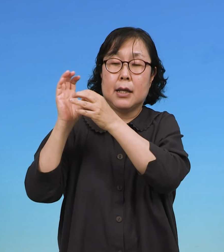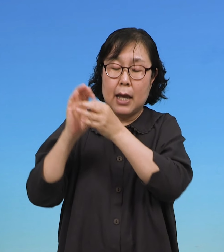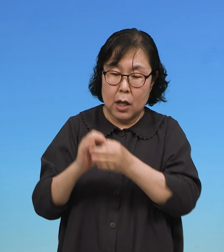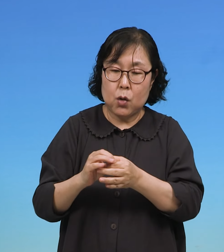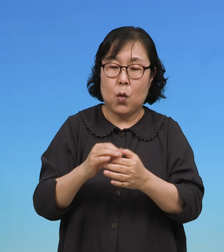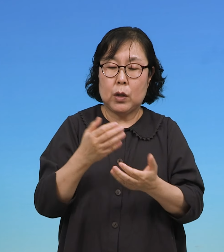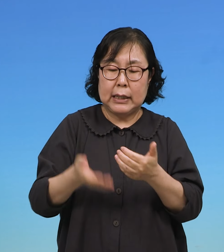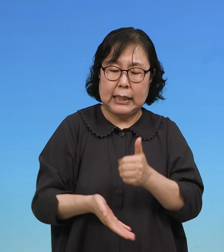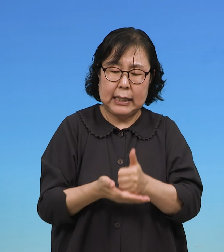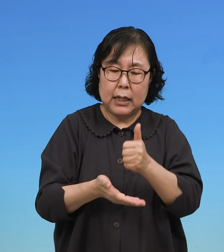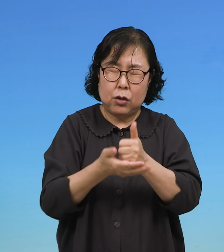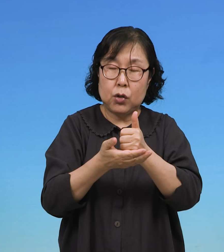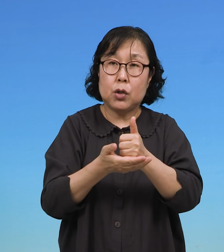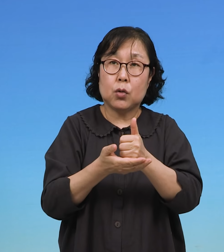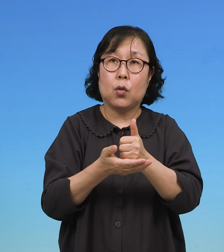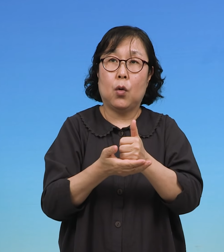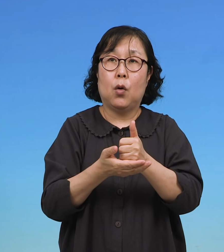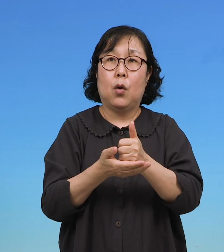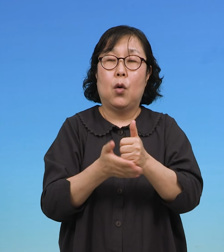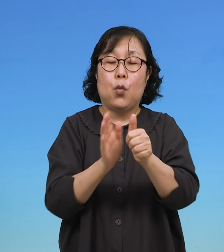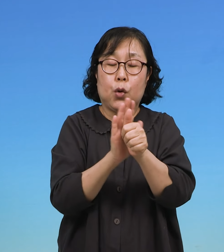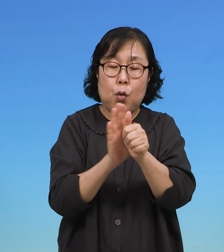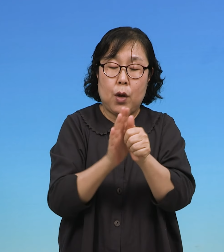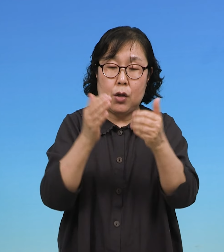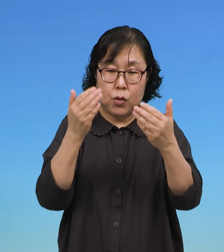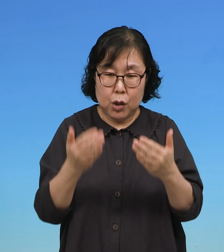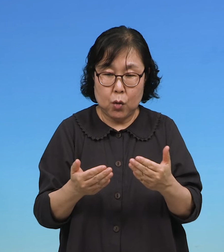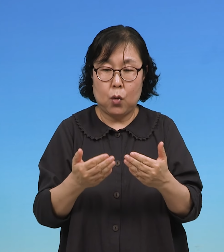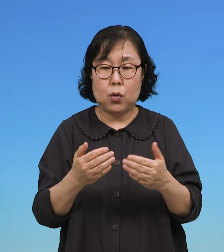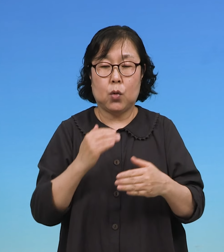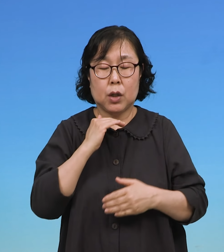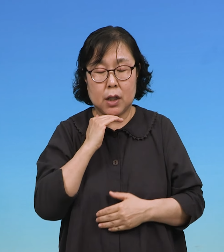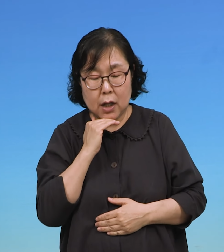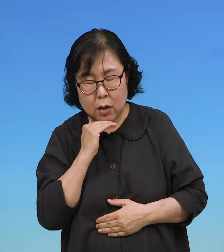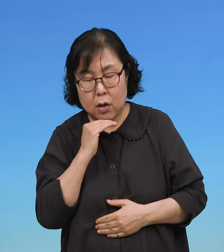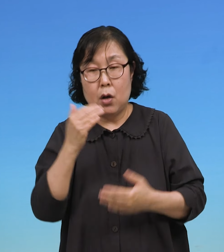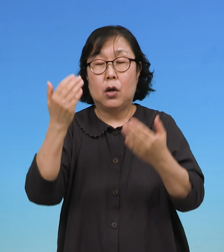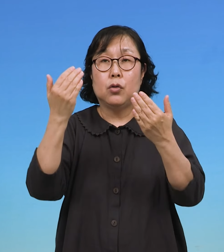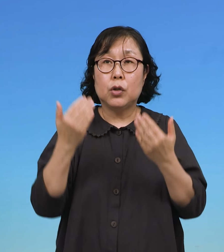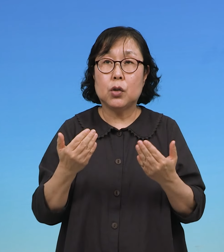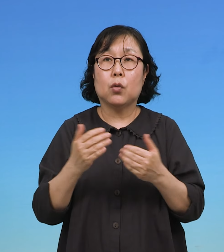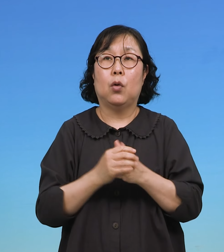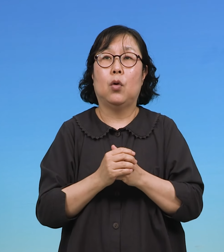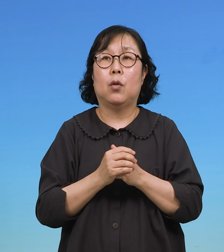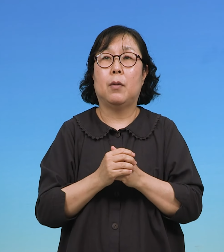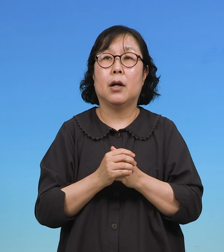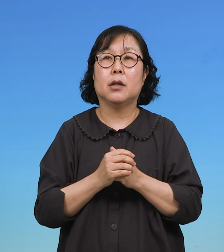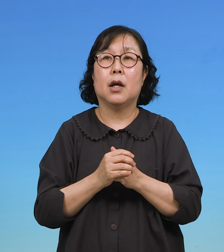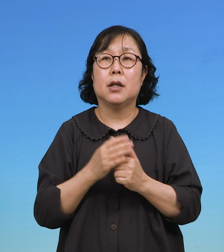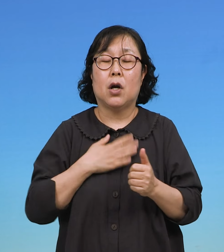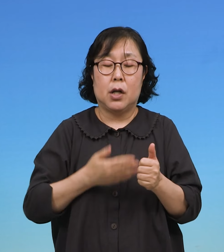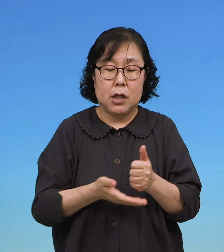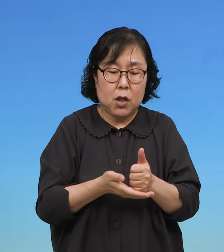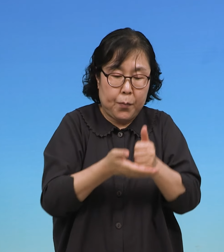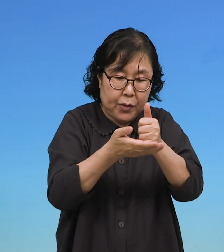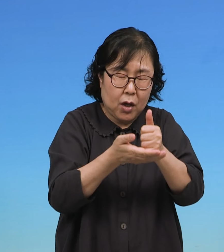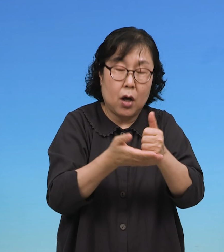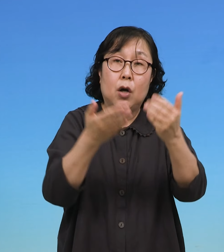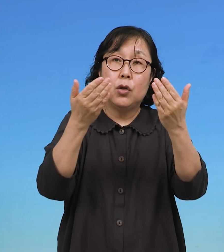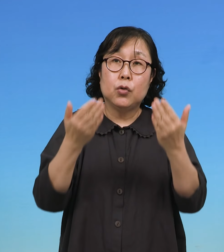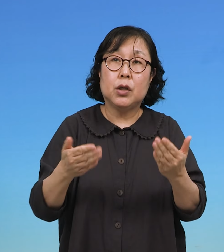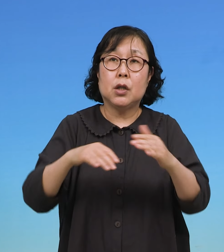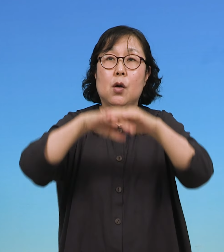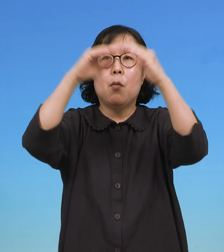끊임없이 칭찬해 주시고 격려해 주시고 기다려 주시고 어떻게 해서든 잘해주고 싶으셔가지고 그렇게